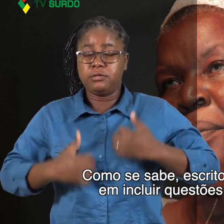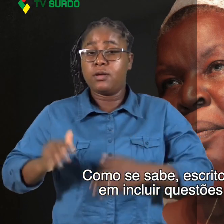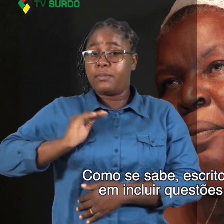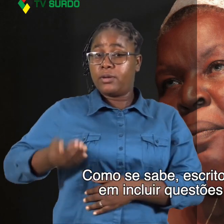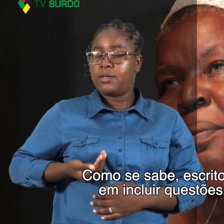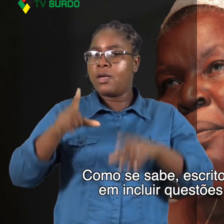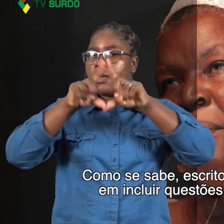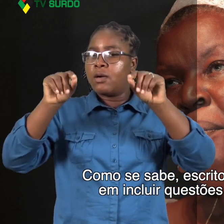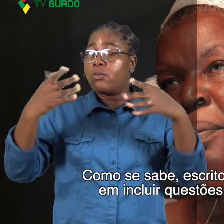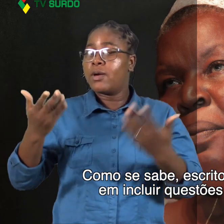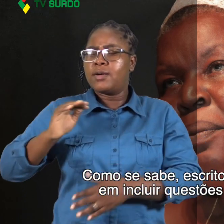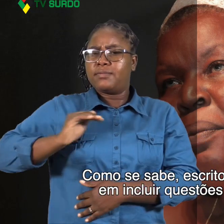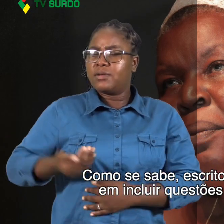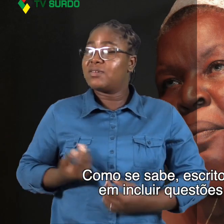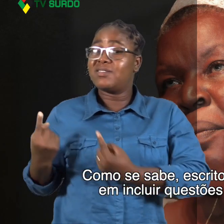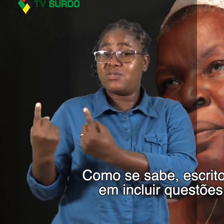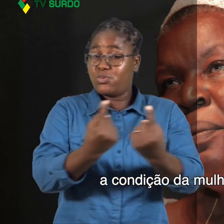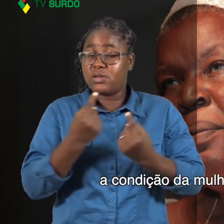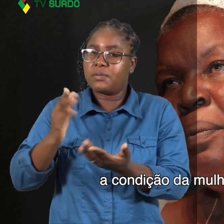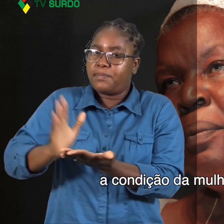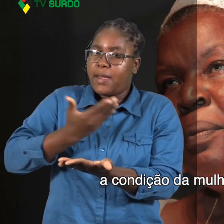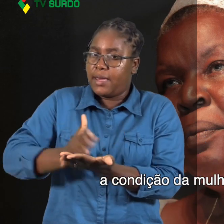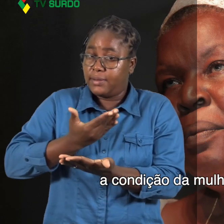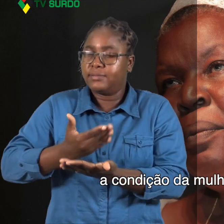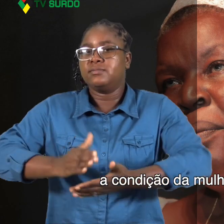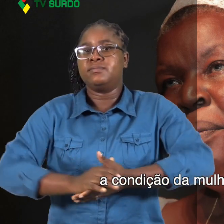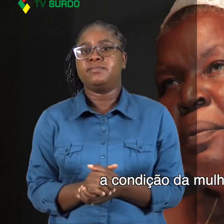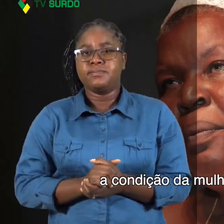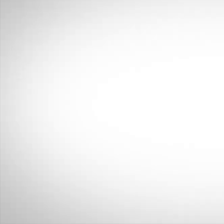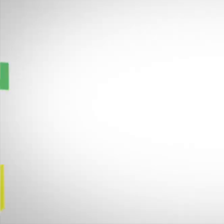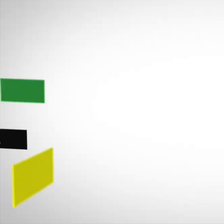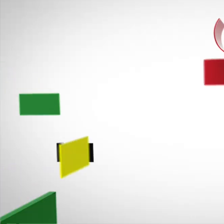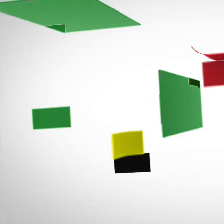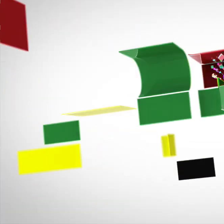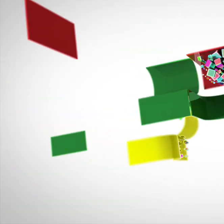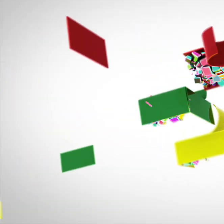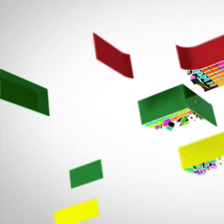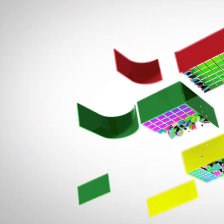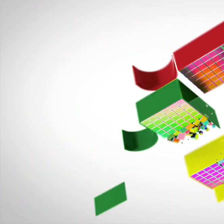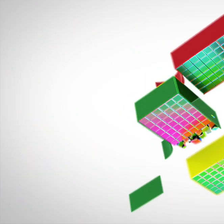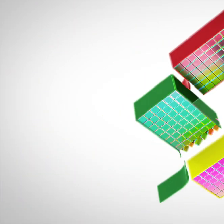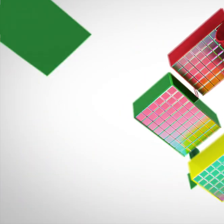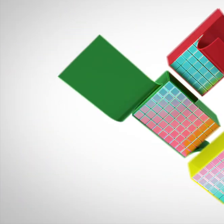questões relacionadas com a condição da mulher nos seus livros. Música Música